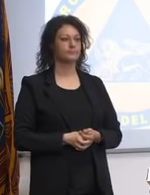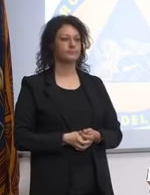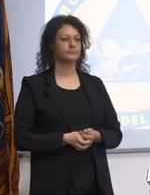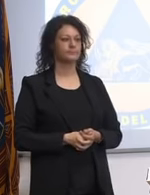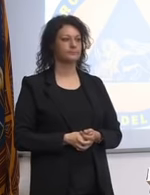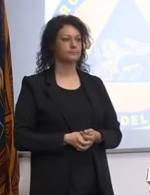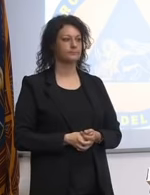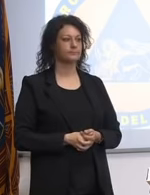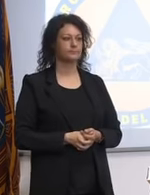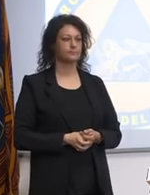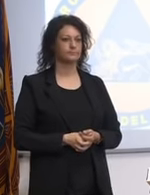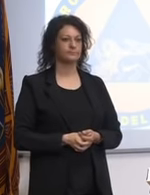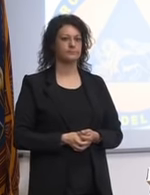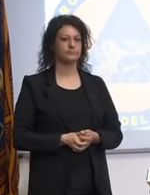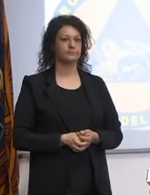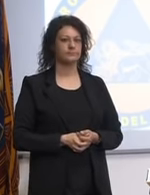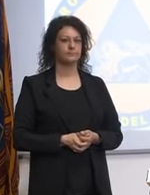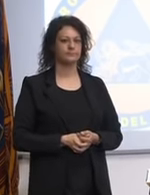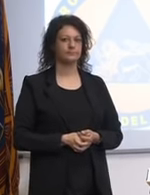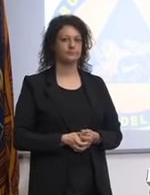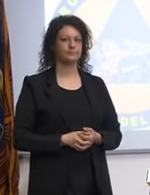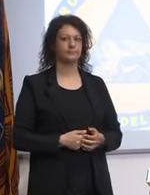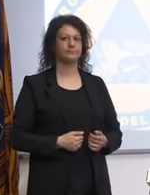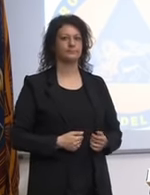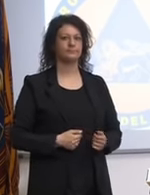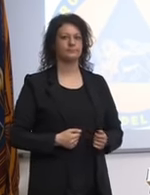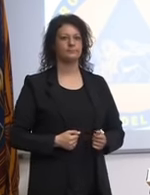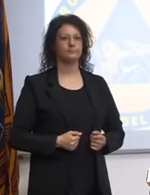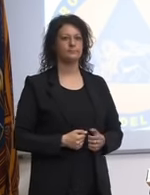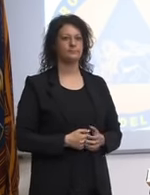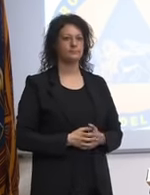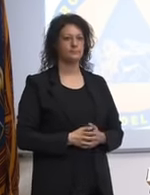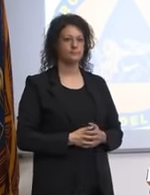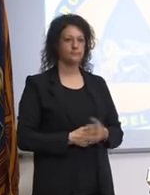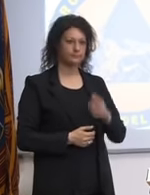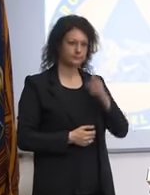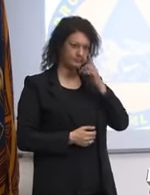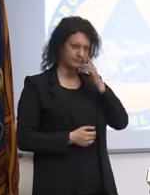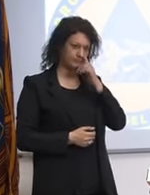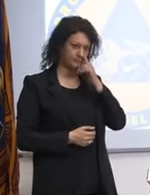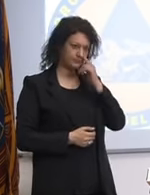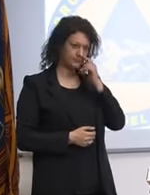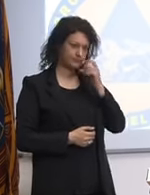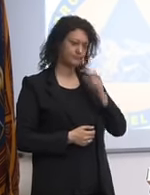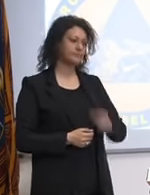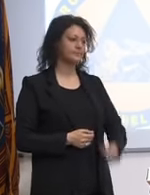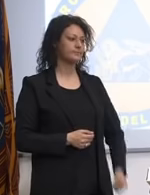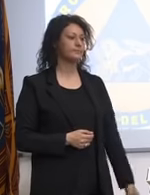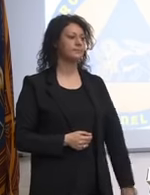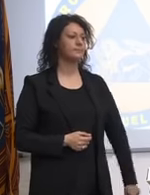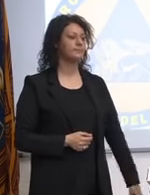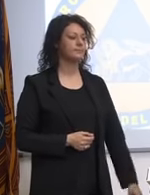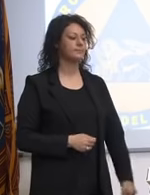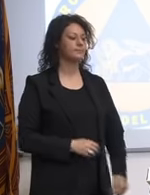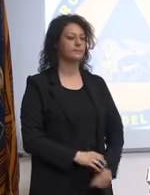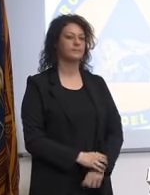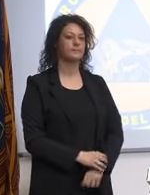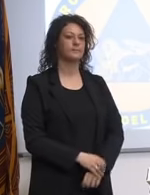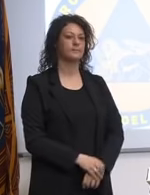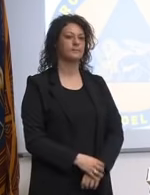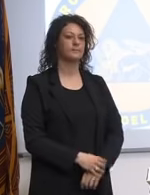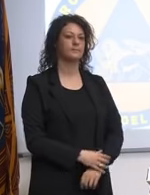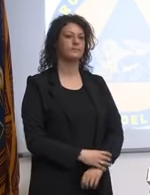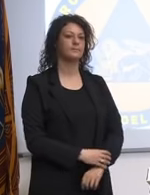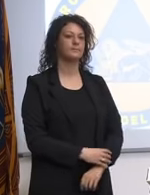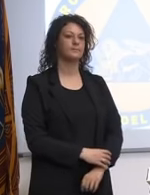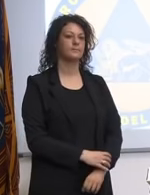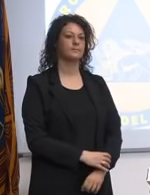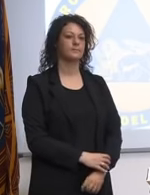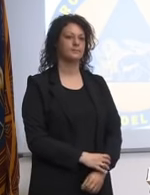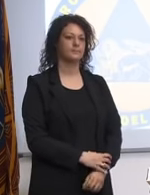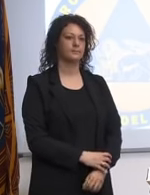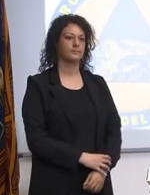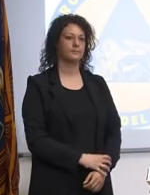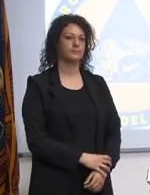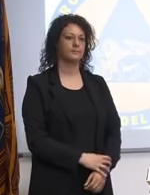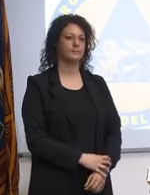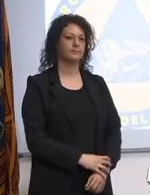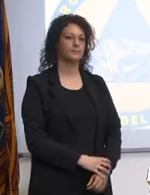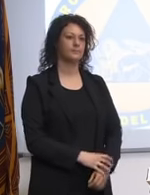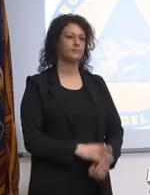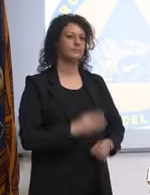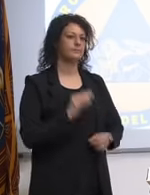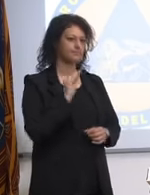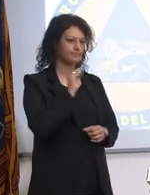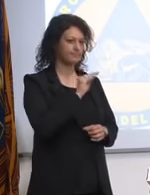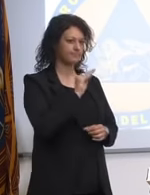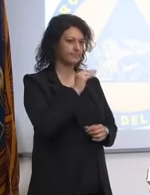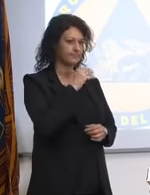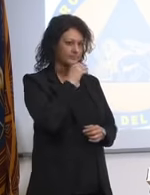Io con questo sono Emiliano Marchioli, continuiamo perché il Presidente ha molti impegni, se non... Già, Presidente,